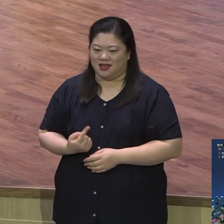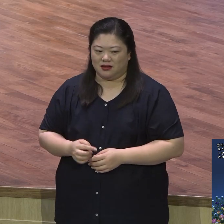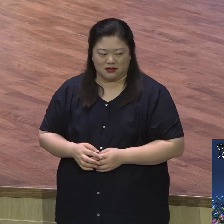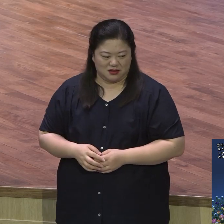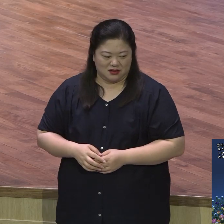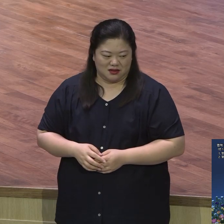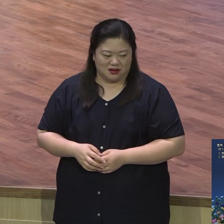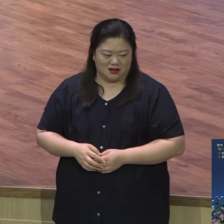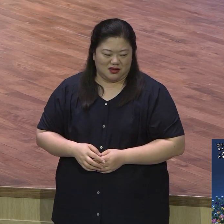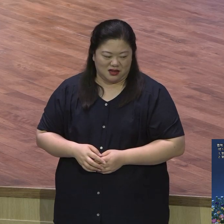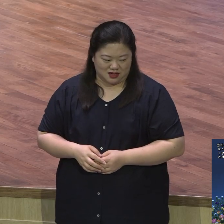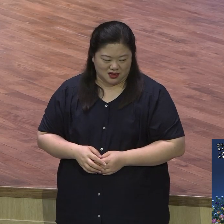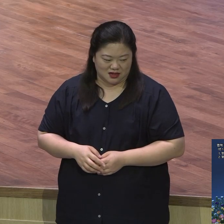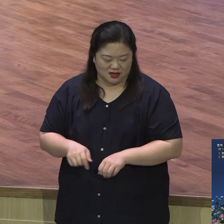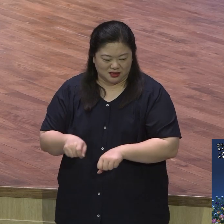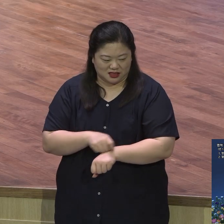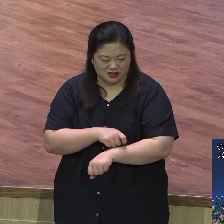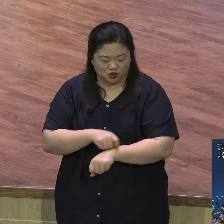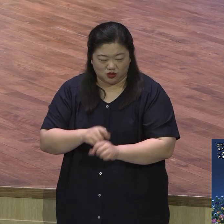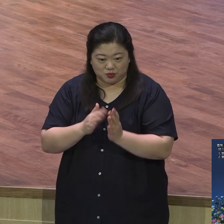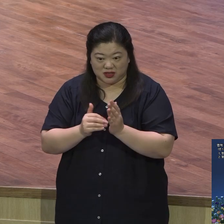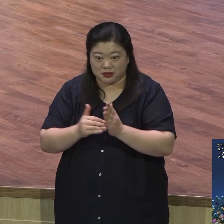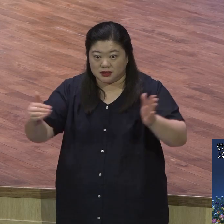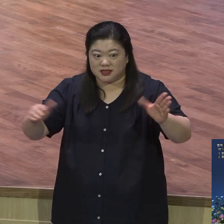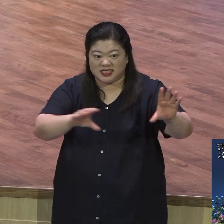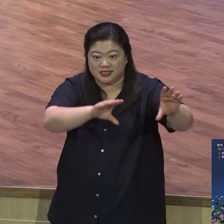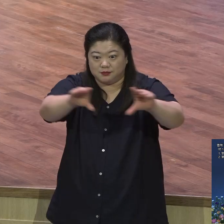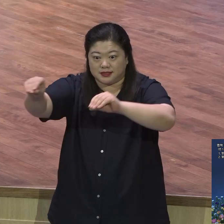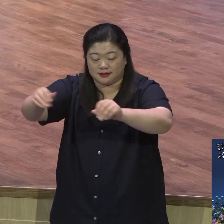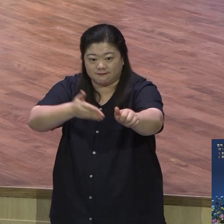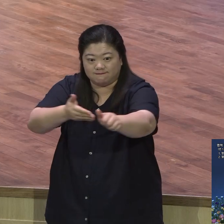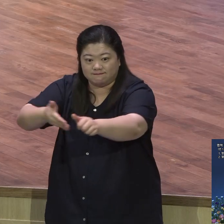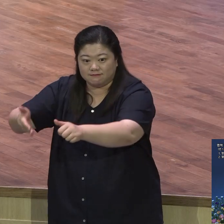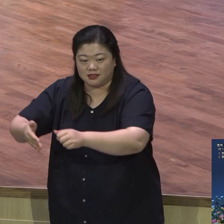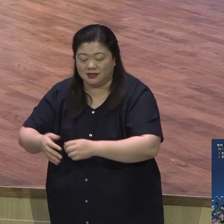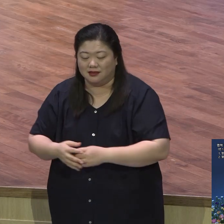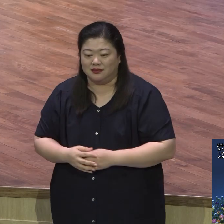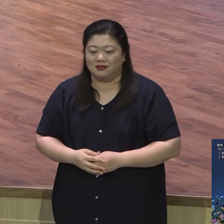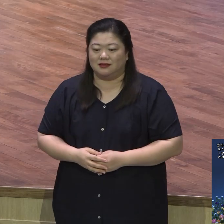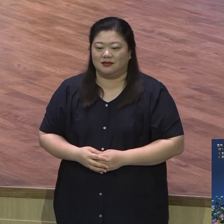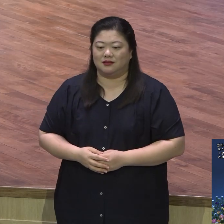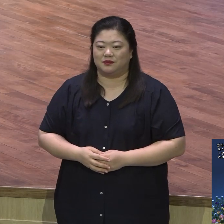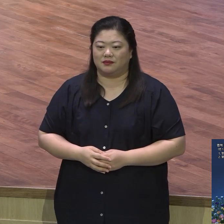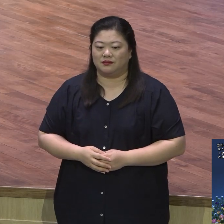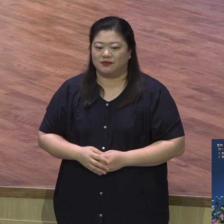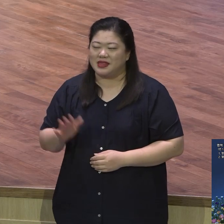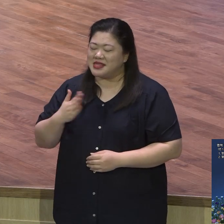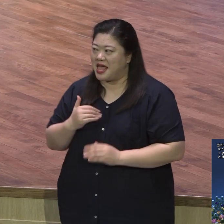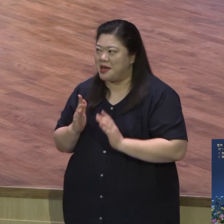여러분 특수 비밀요원 되지 마세요 나는 특수 비밀요원입니다